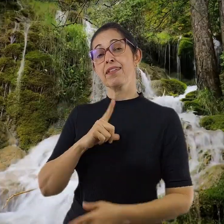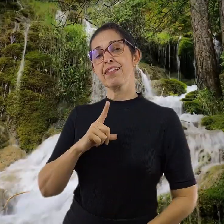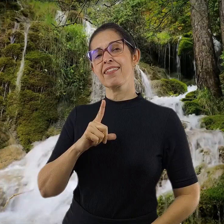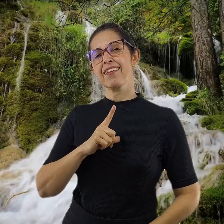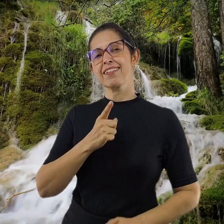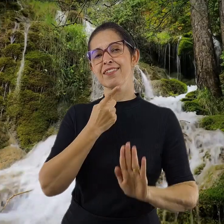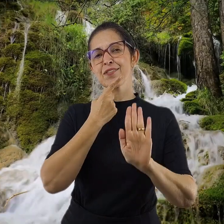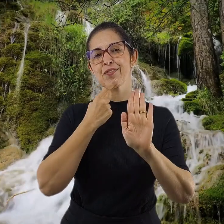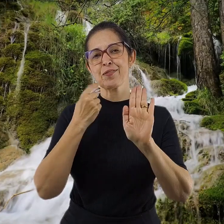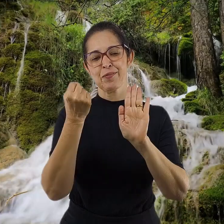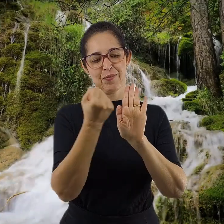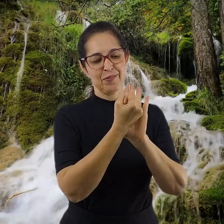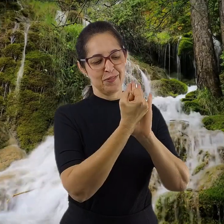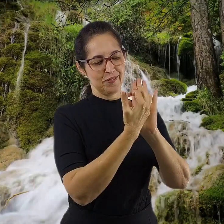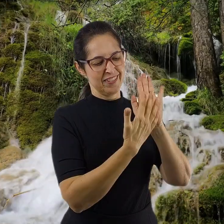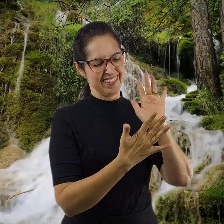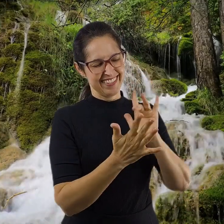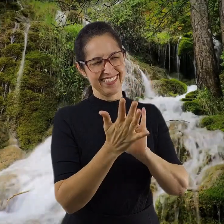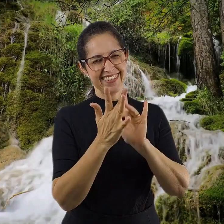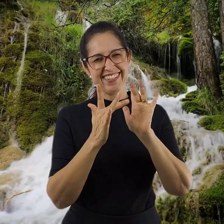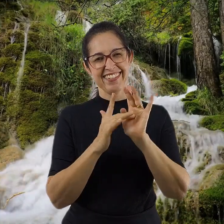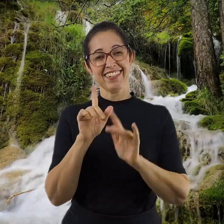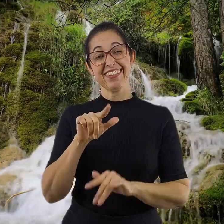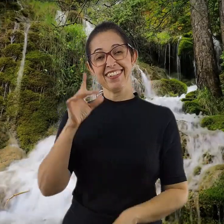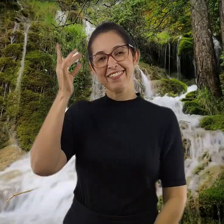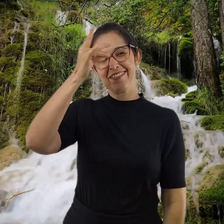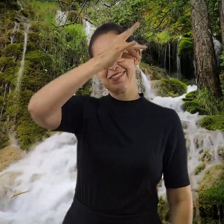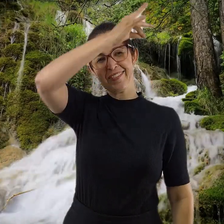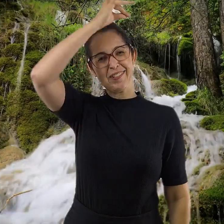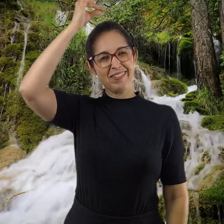que é o Espírito Santo.